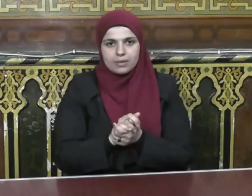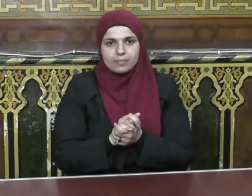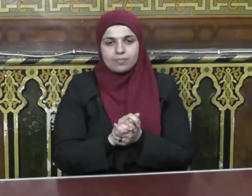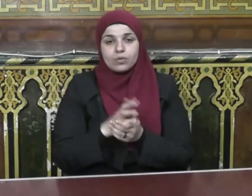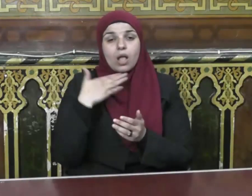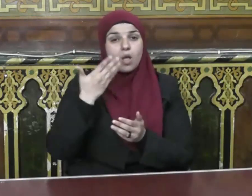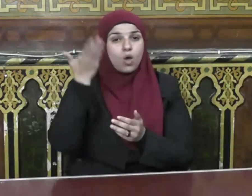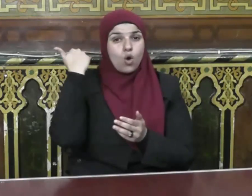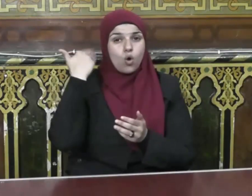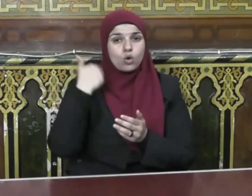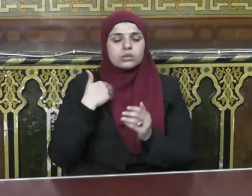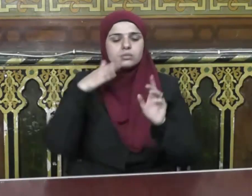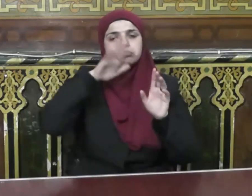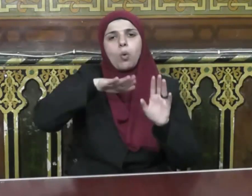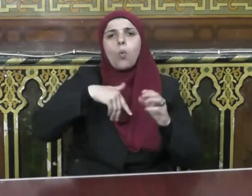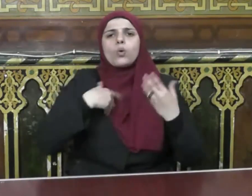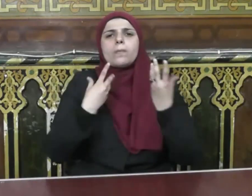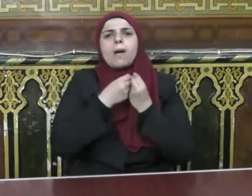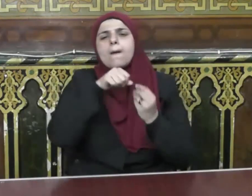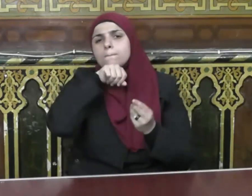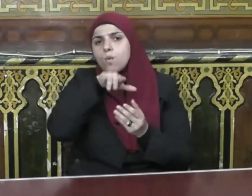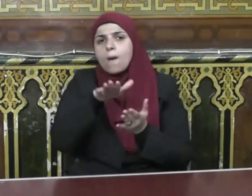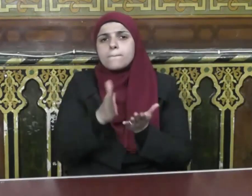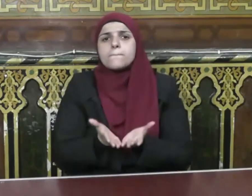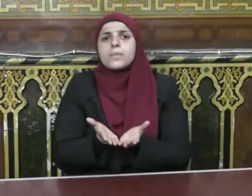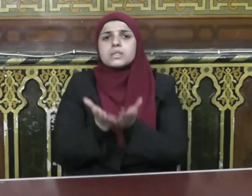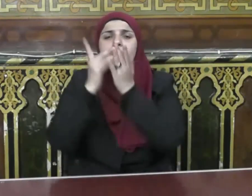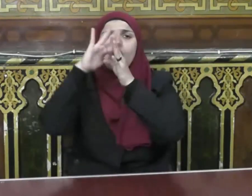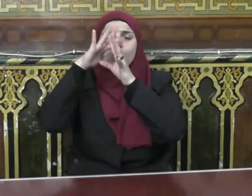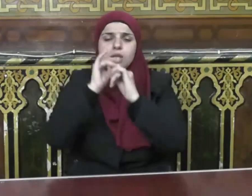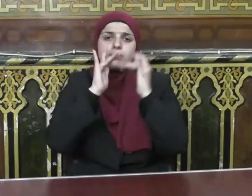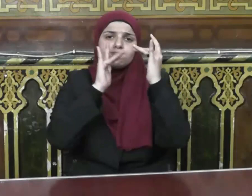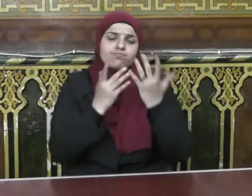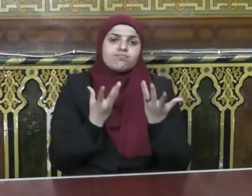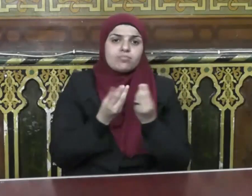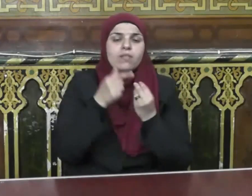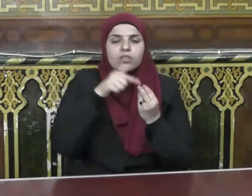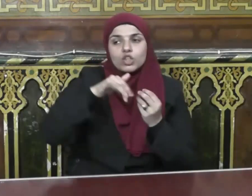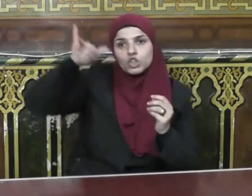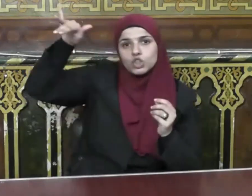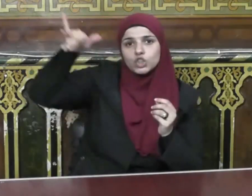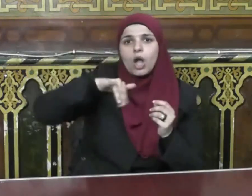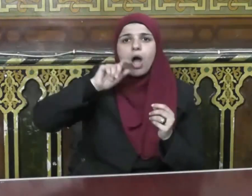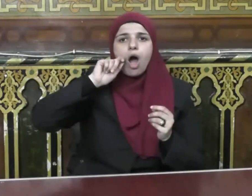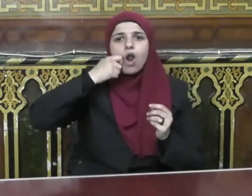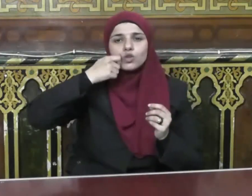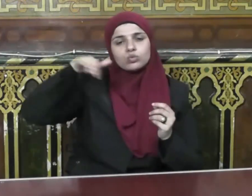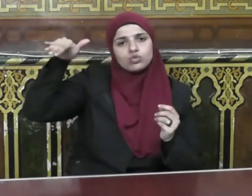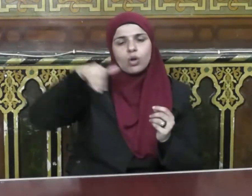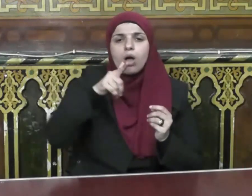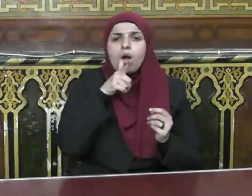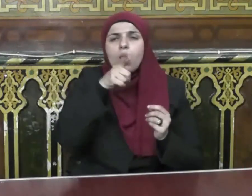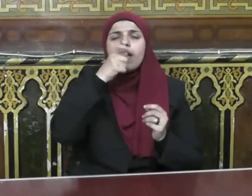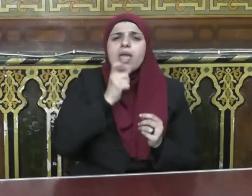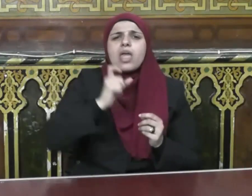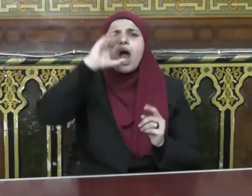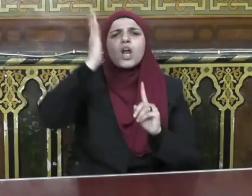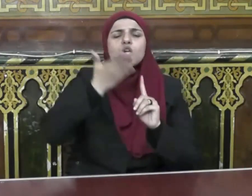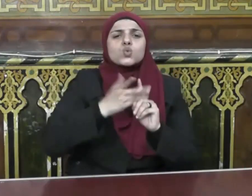كنت عند النبي صلى الله عليه وسلم فجاءه رجل فقال: يا رسول الله،